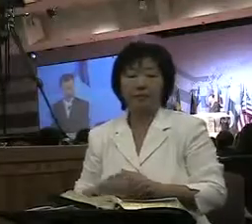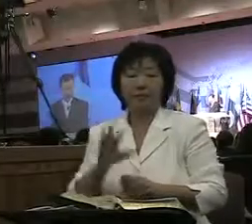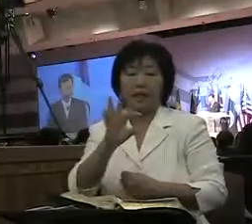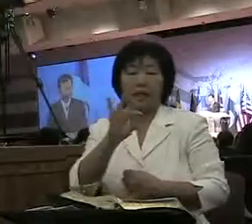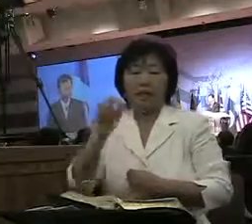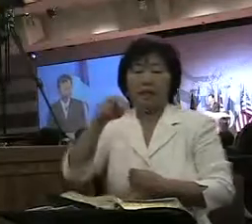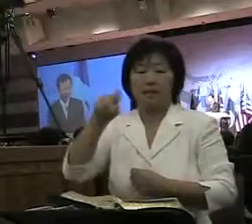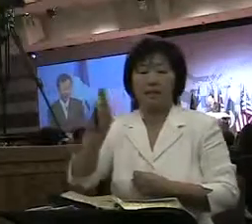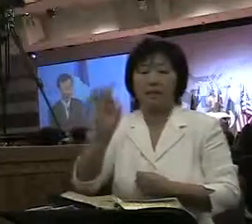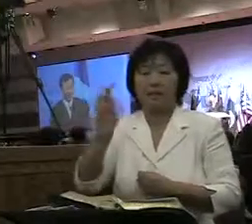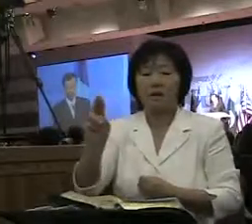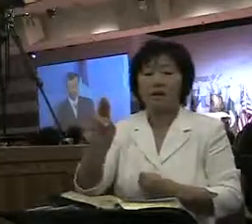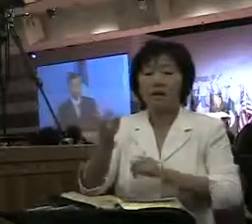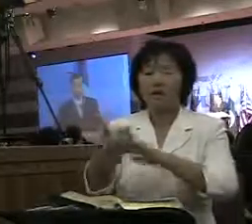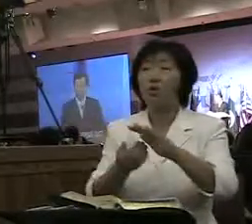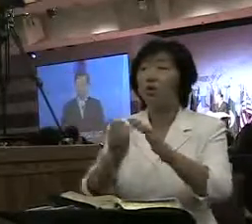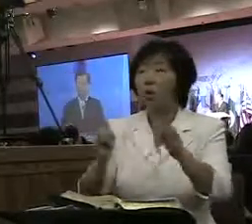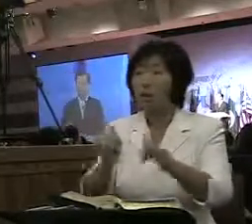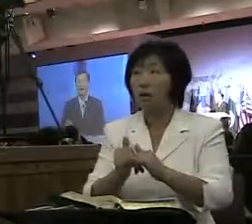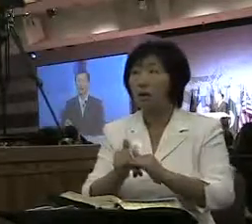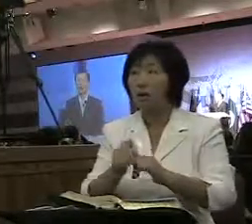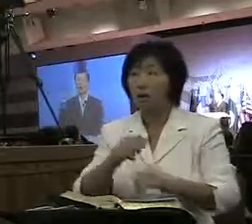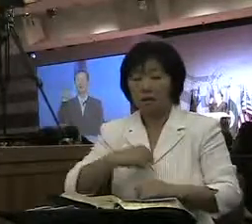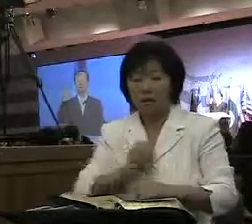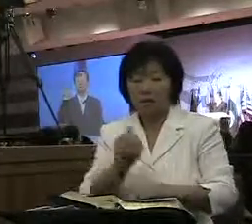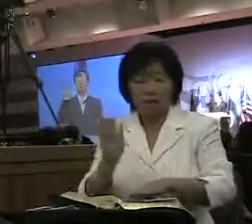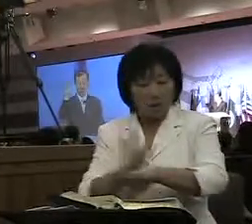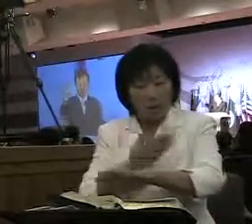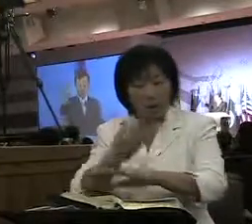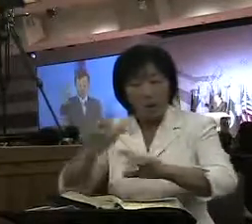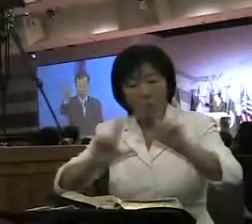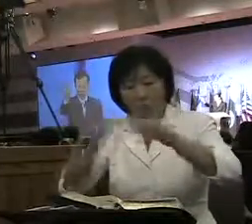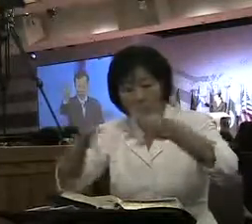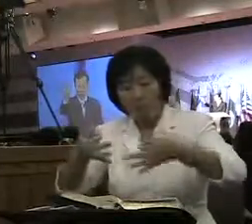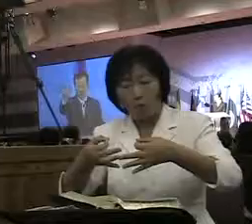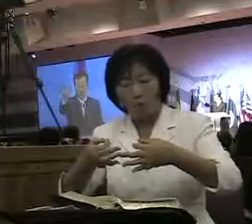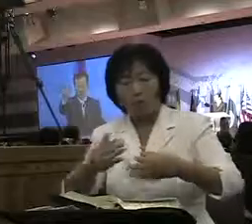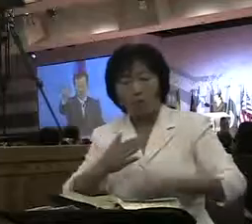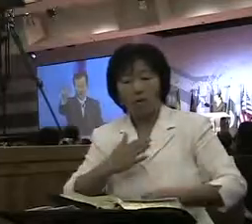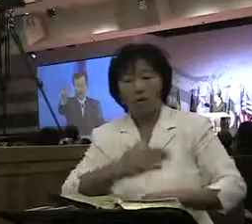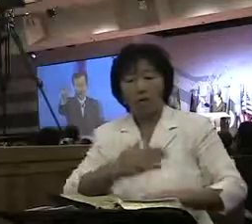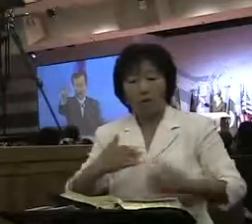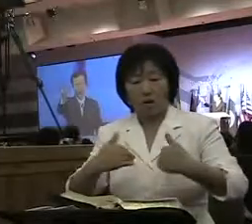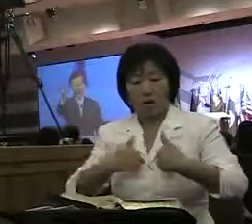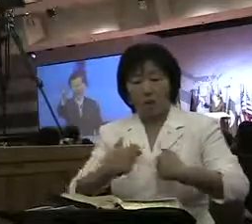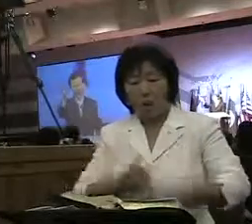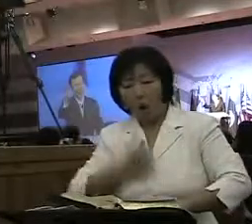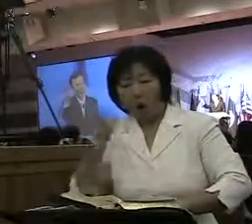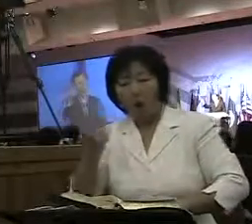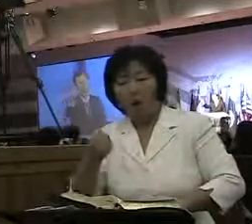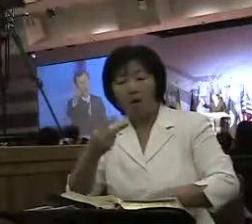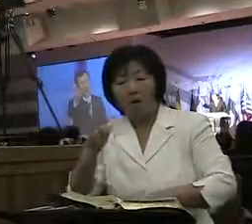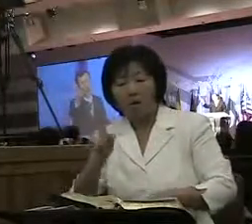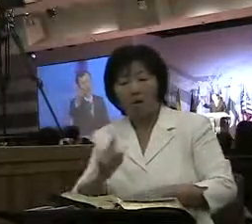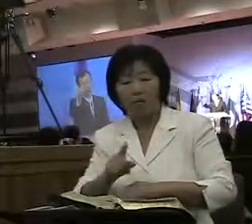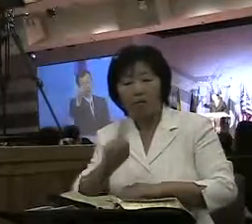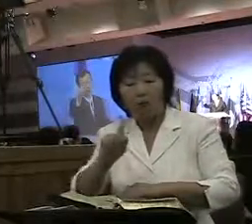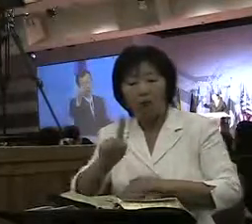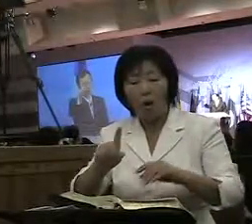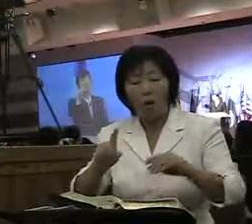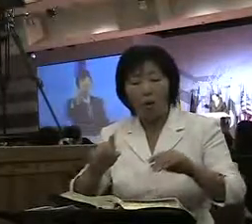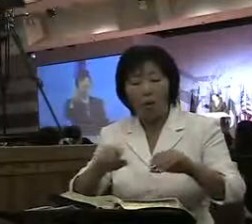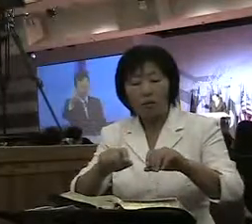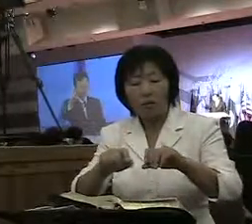이사야 선지가 자신의 부정한 모습을 보고 내게 화로다 외쳤을 때 무슨 일이 그때